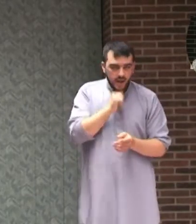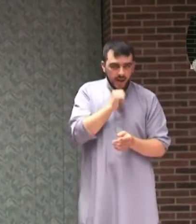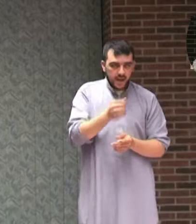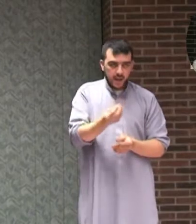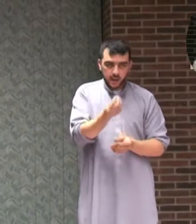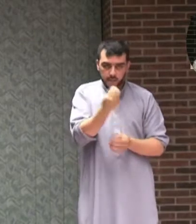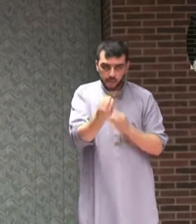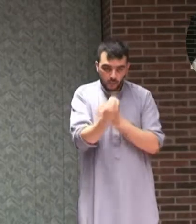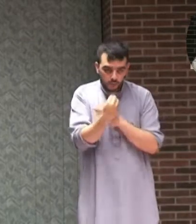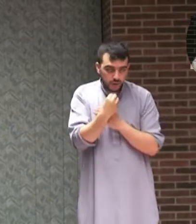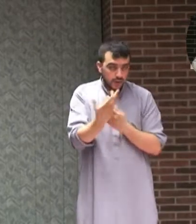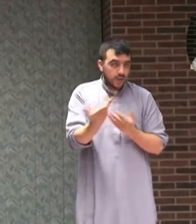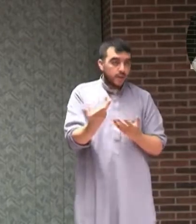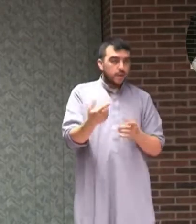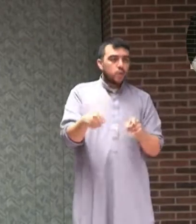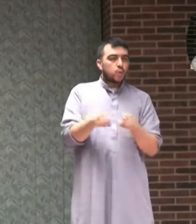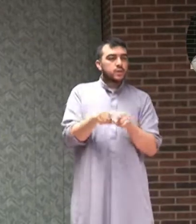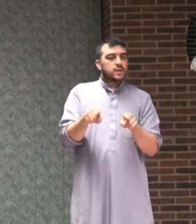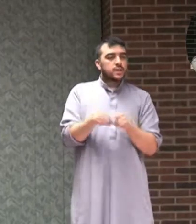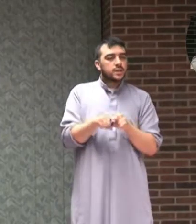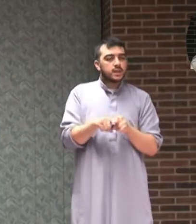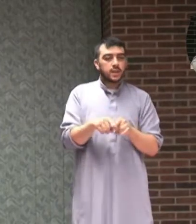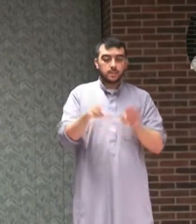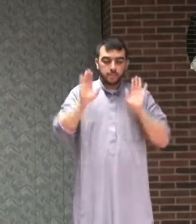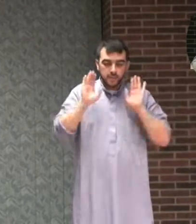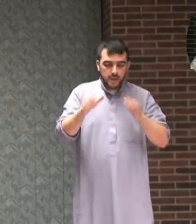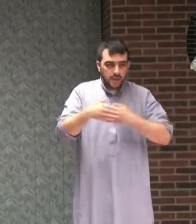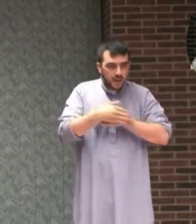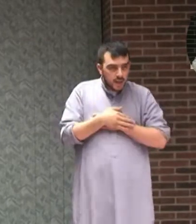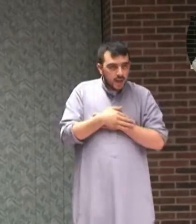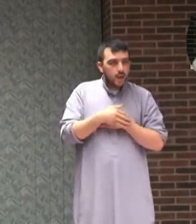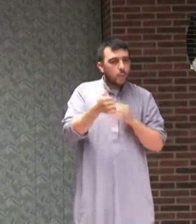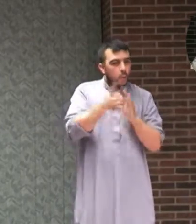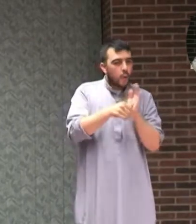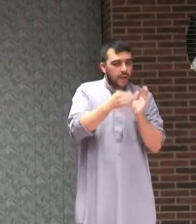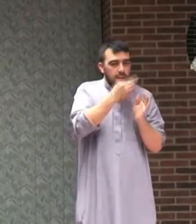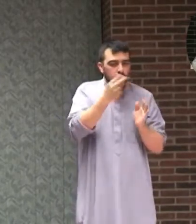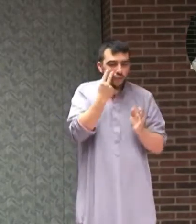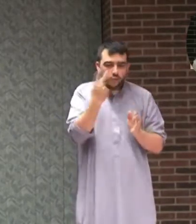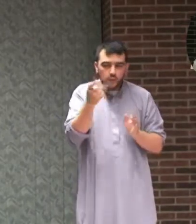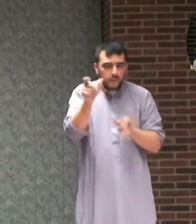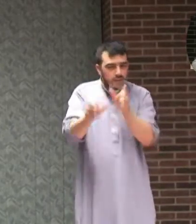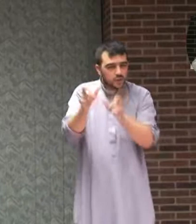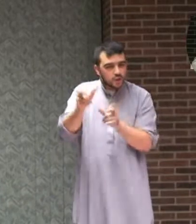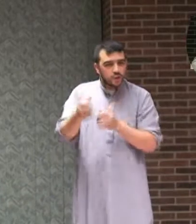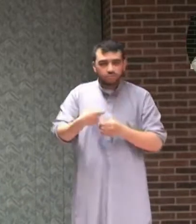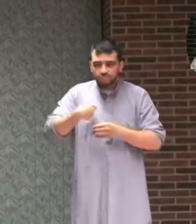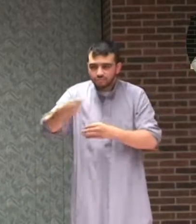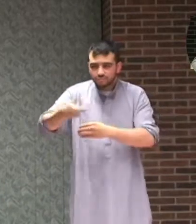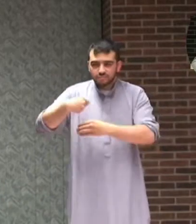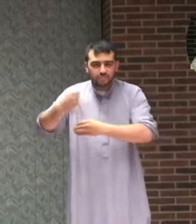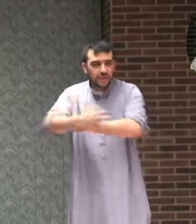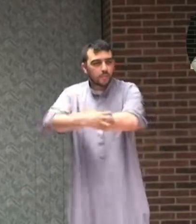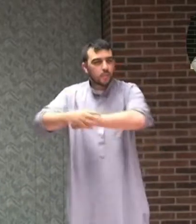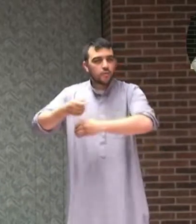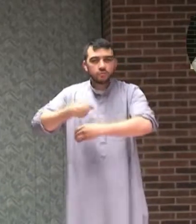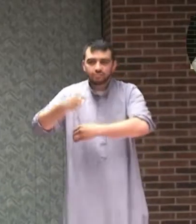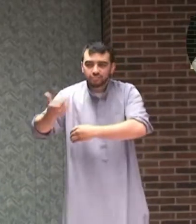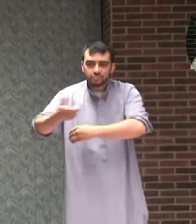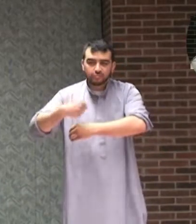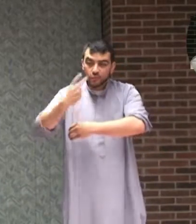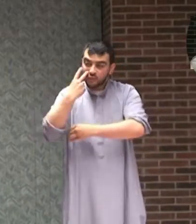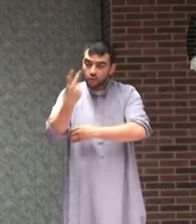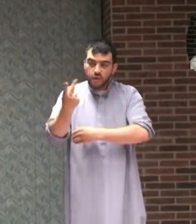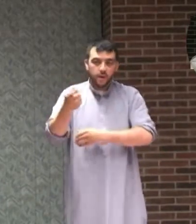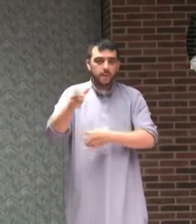de prière. Nous voyons que dans le mois de Ramadan, les gens ont tendance à donner énormément l'aumône. Nous voyons